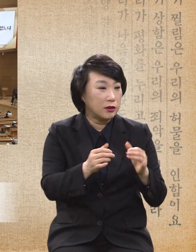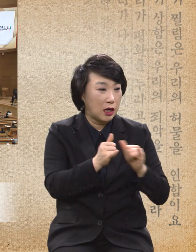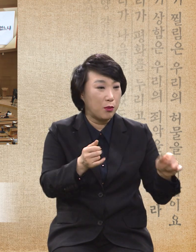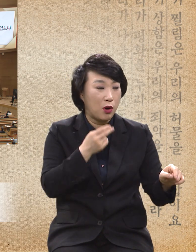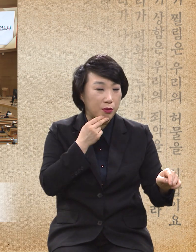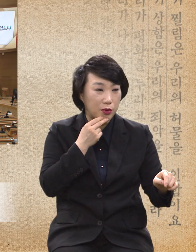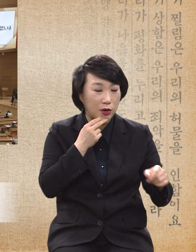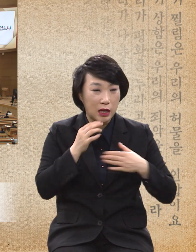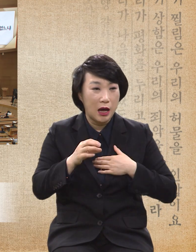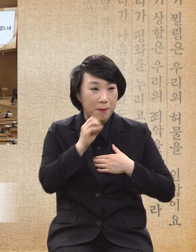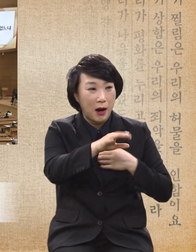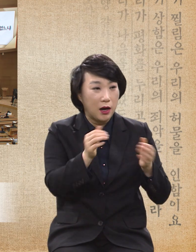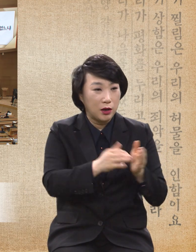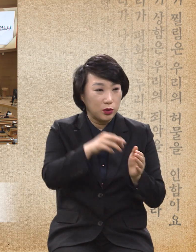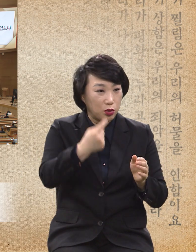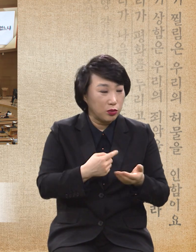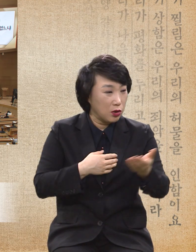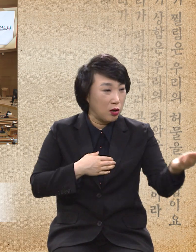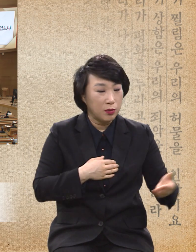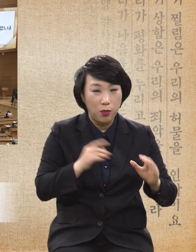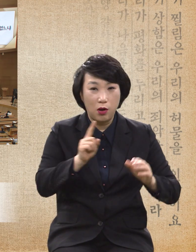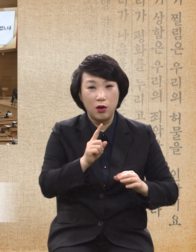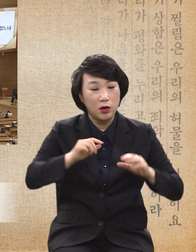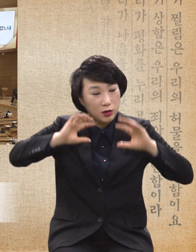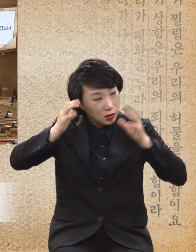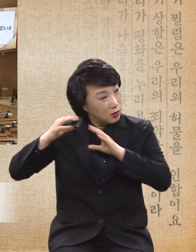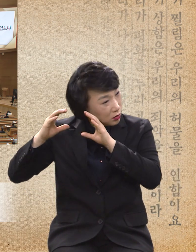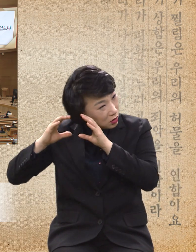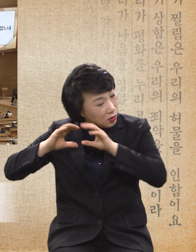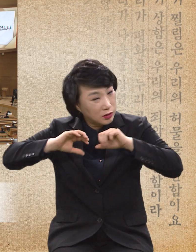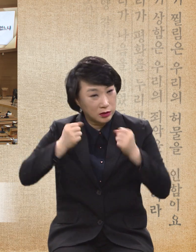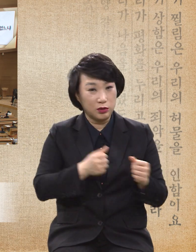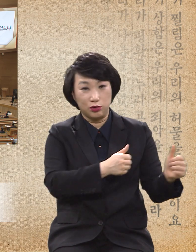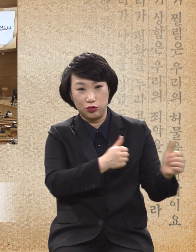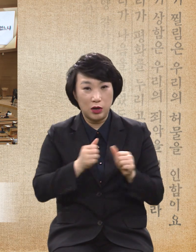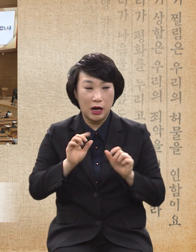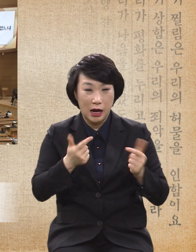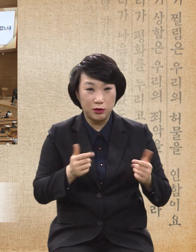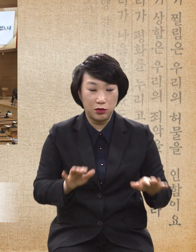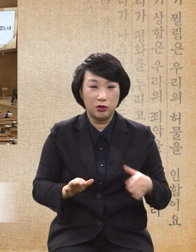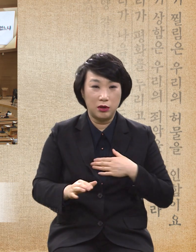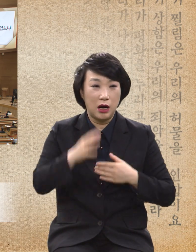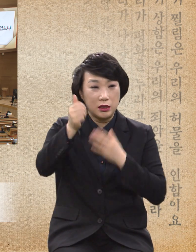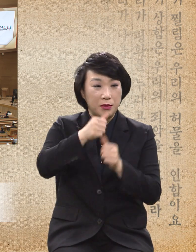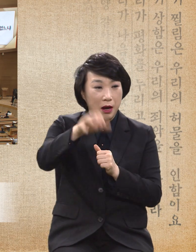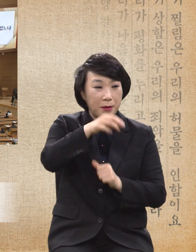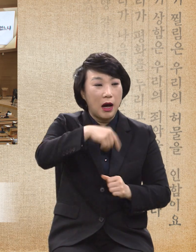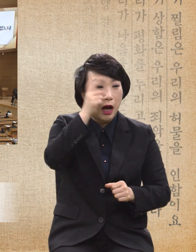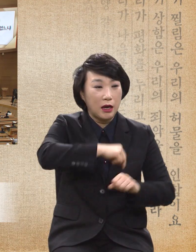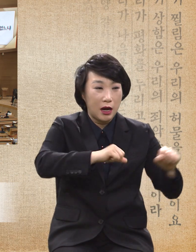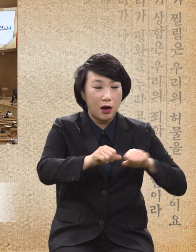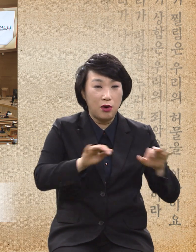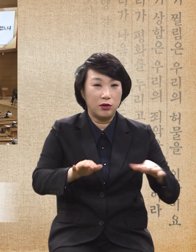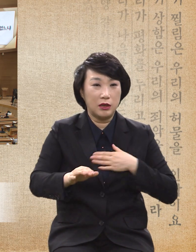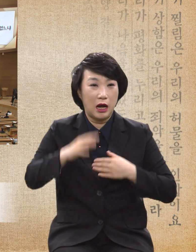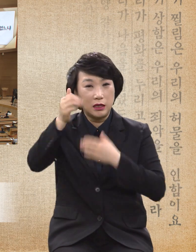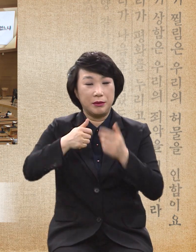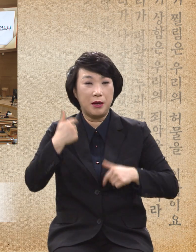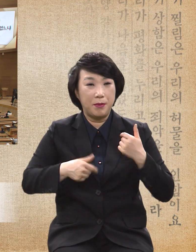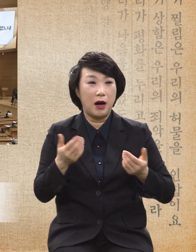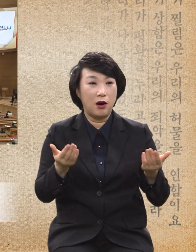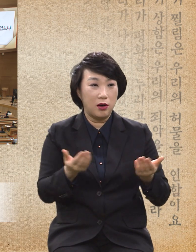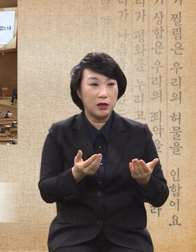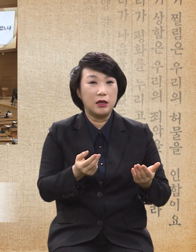없으며 내가 말하여도 그들이 청종하지 않고 오직 나의 목전에 악을 행하며 나의 기뻐하지 아니하는